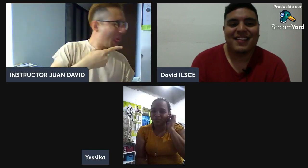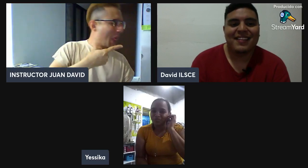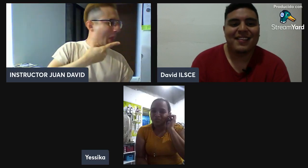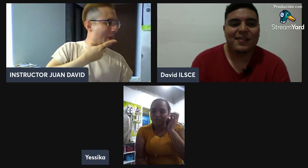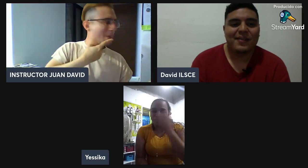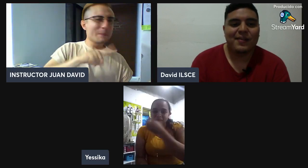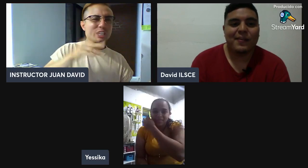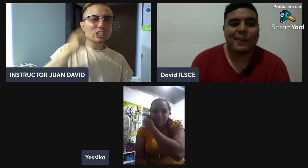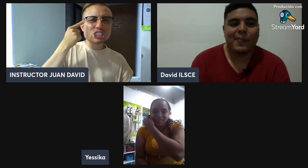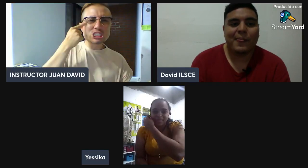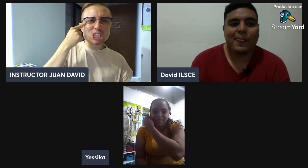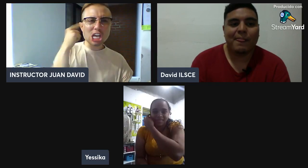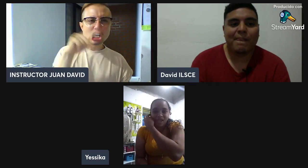puedan saber cuál es el nombre del animal.